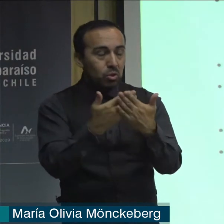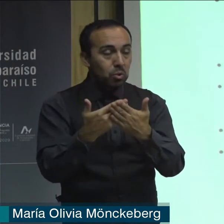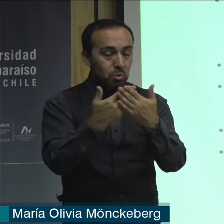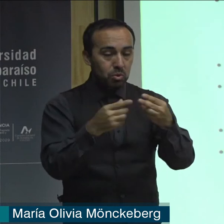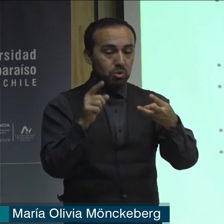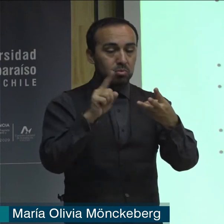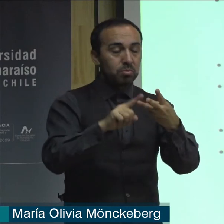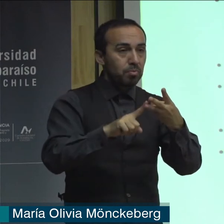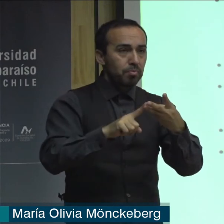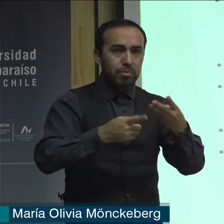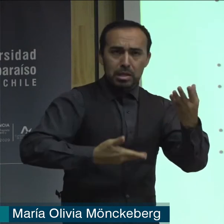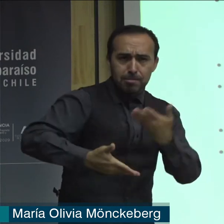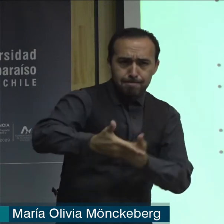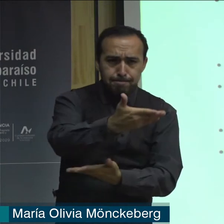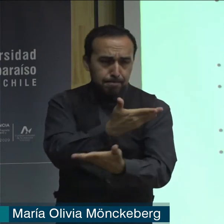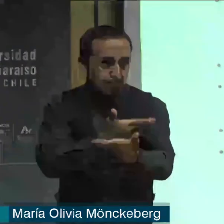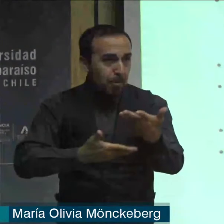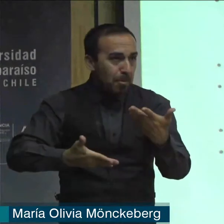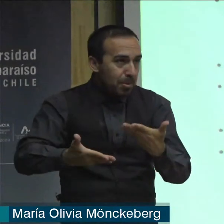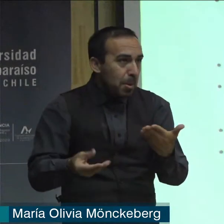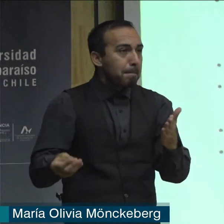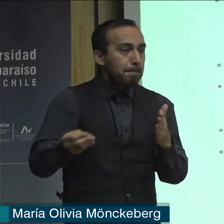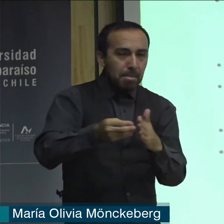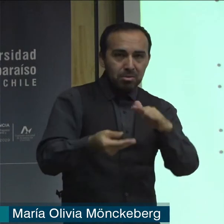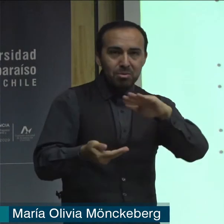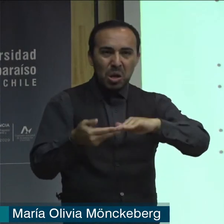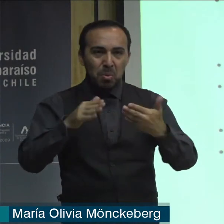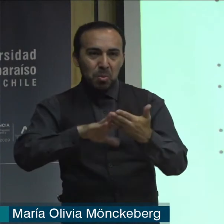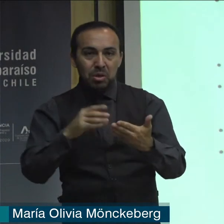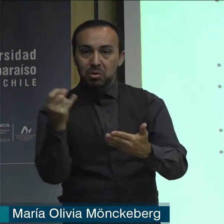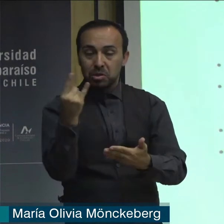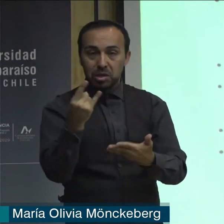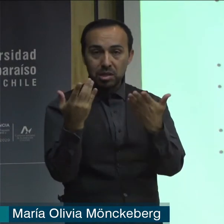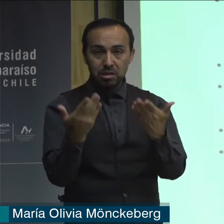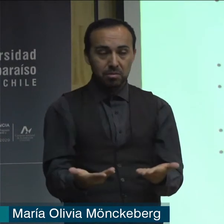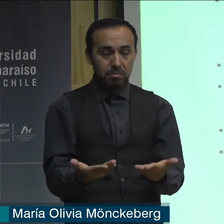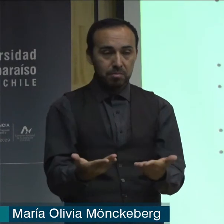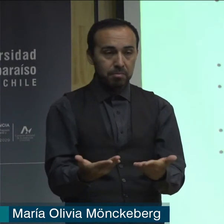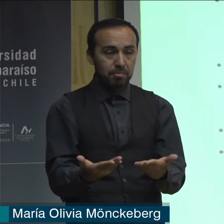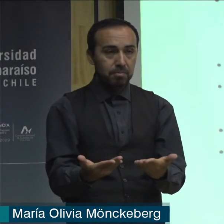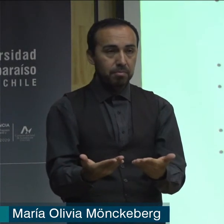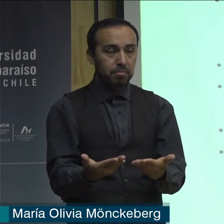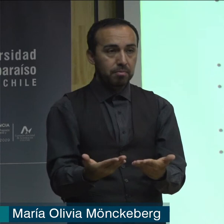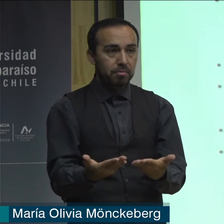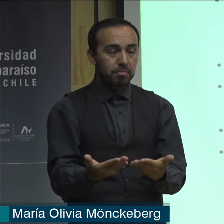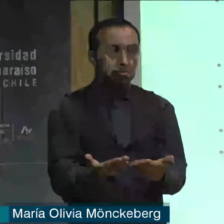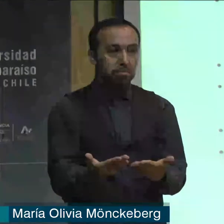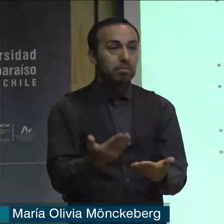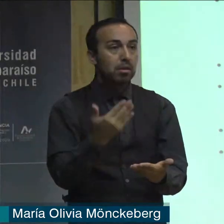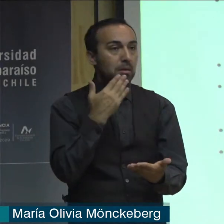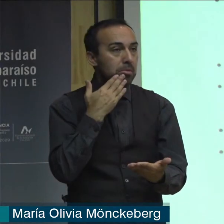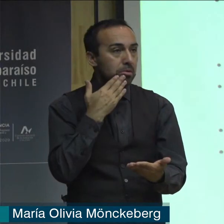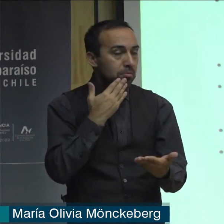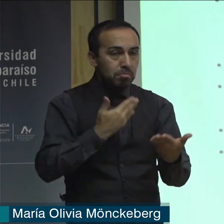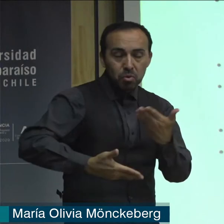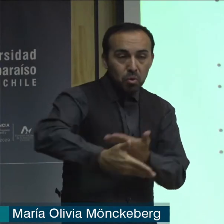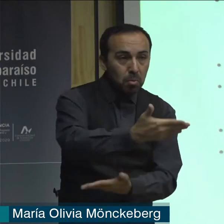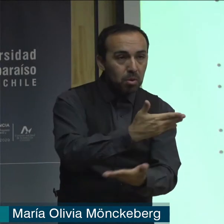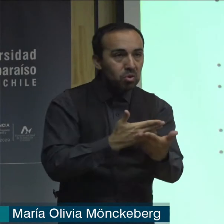lado la relación con las comunidades de la relación con la sociedad